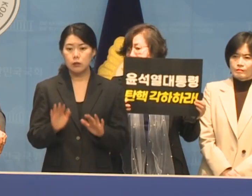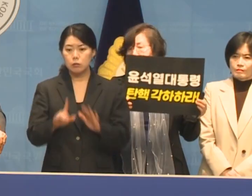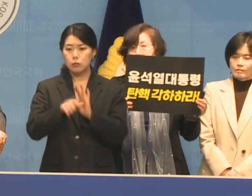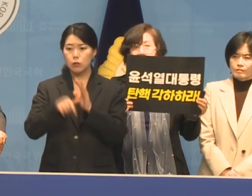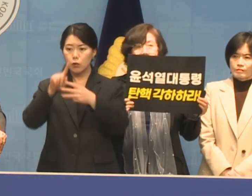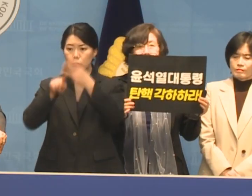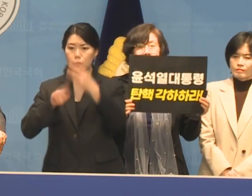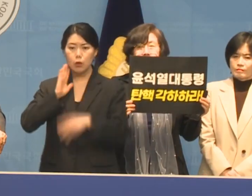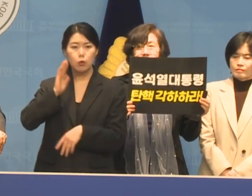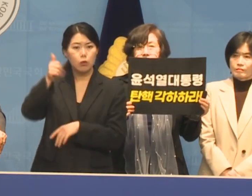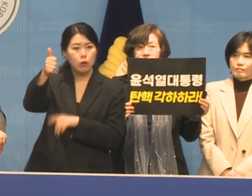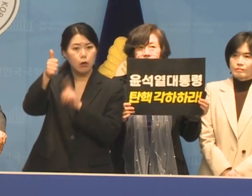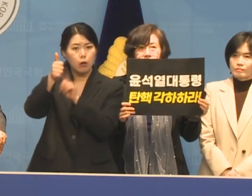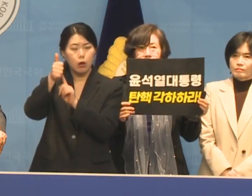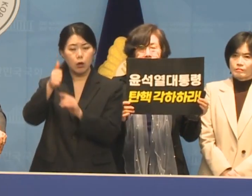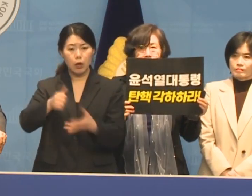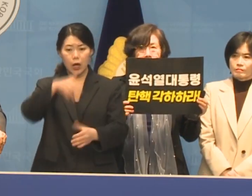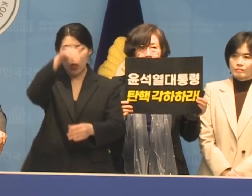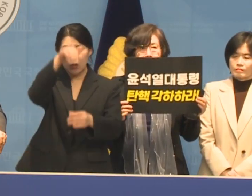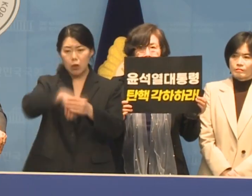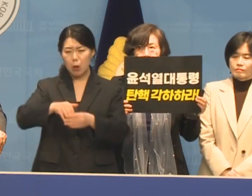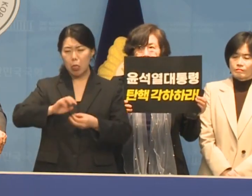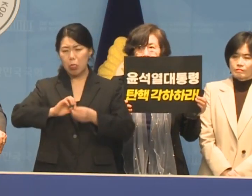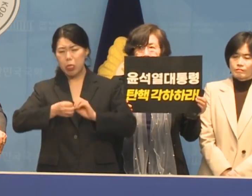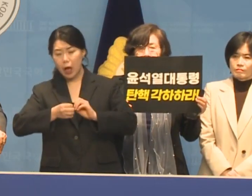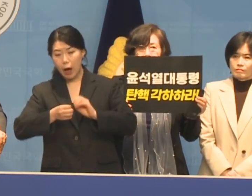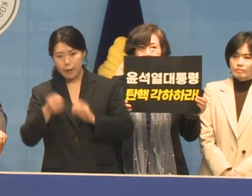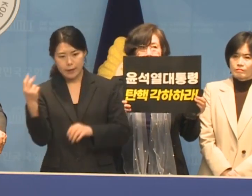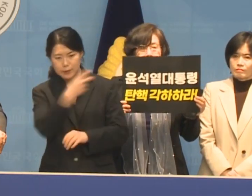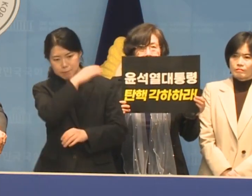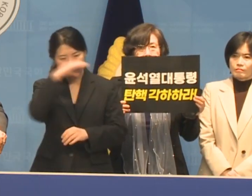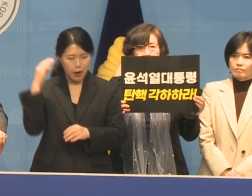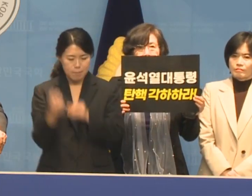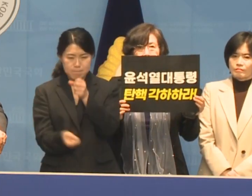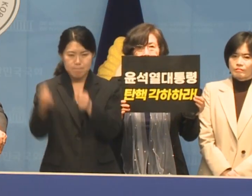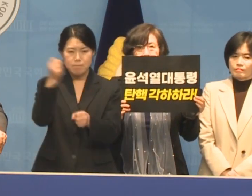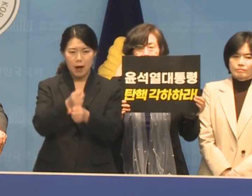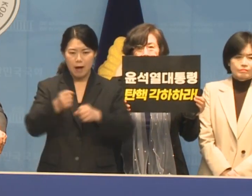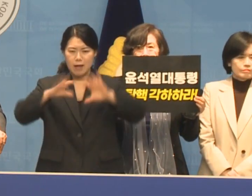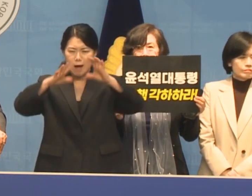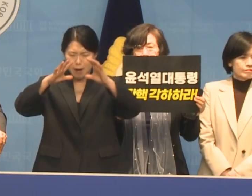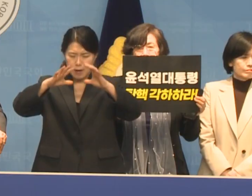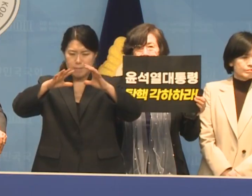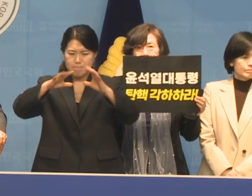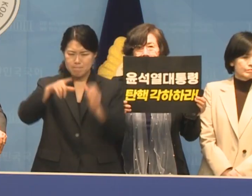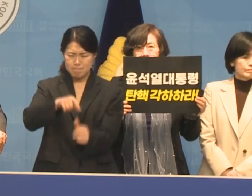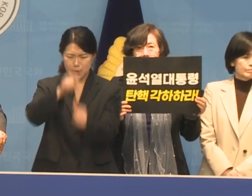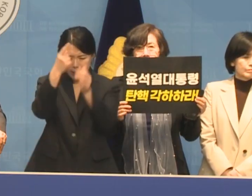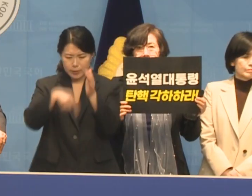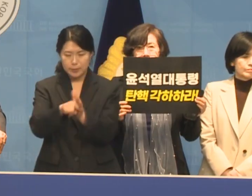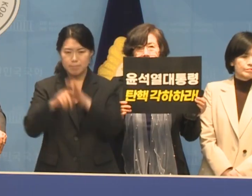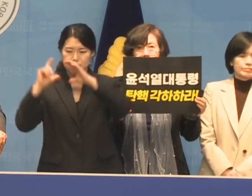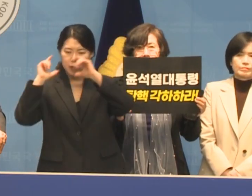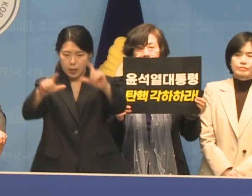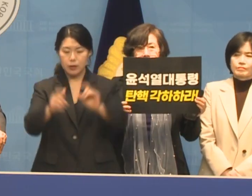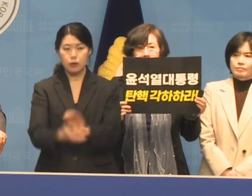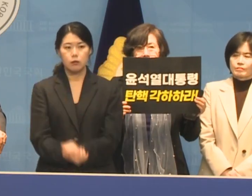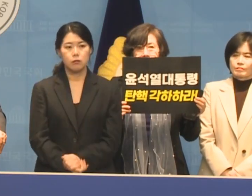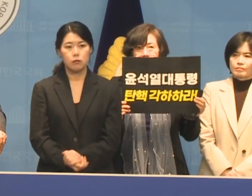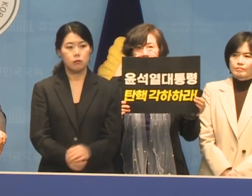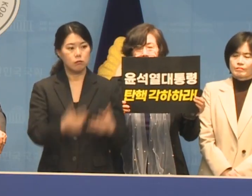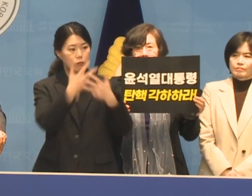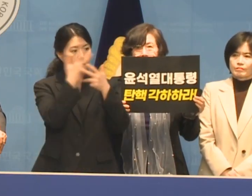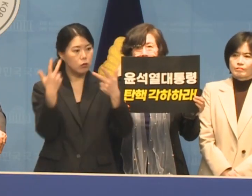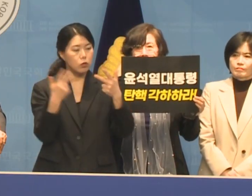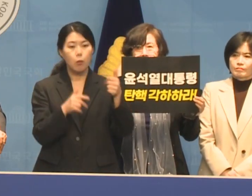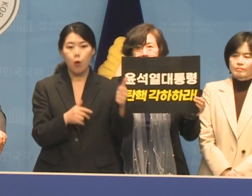윤석열 대통령이 부정선거를 바로잡고 나라를 구하겠다고 선포하고 나섰던 것입니다. 그러자 이재명을